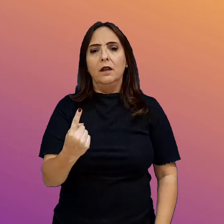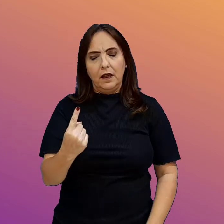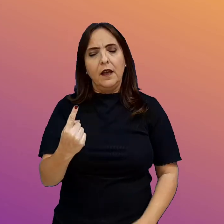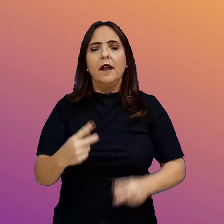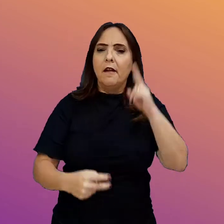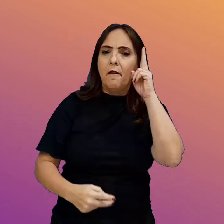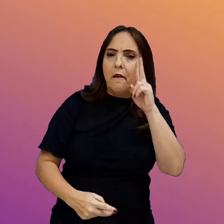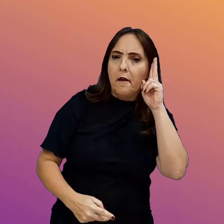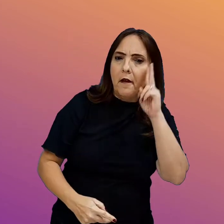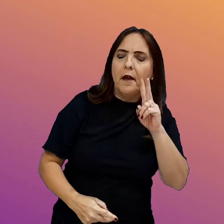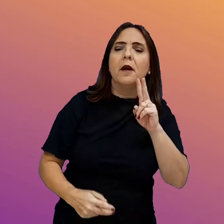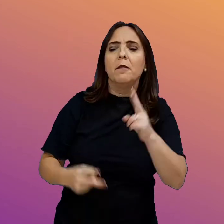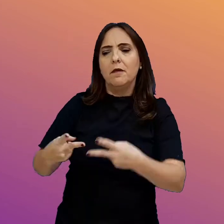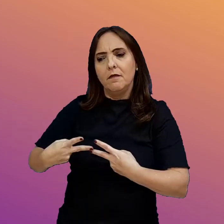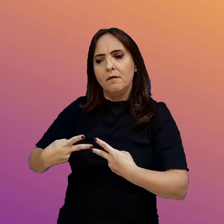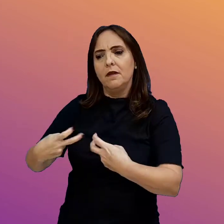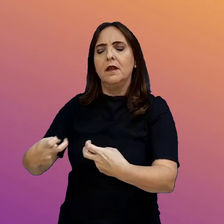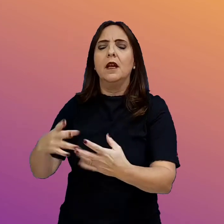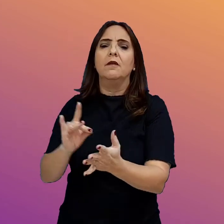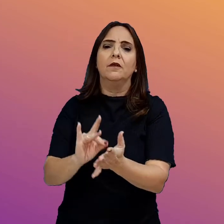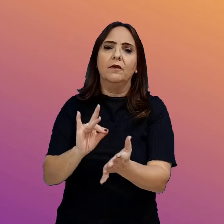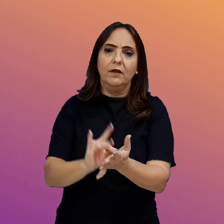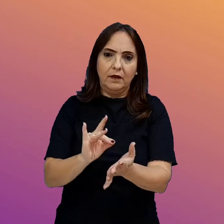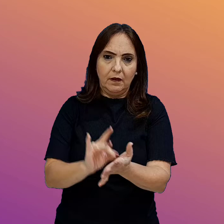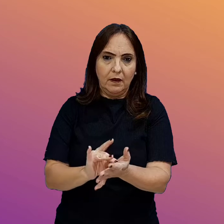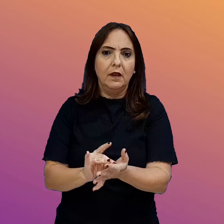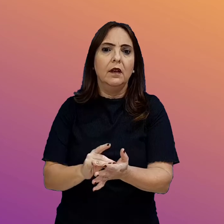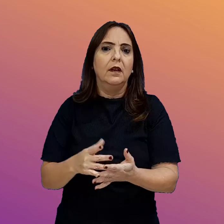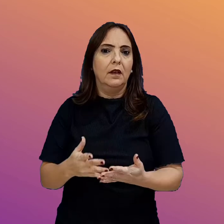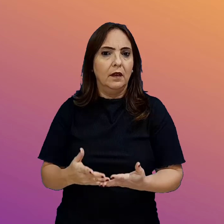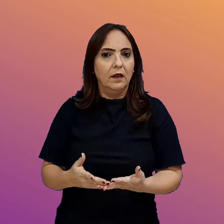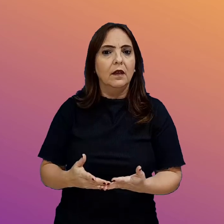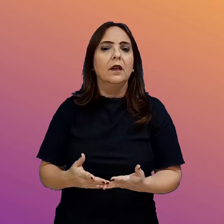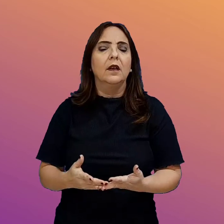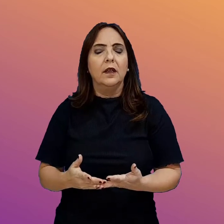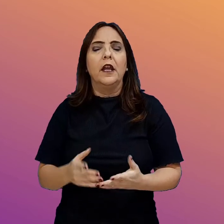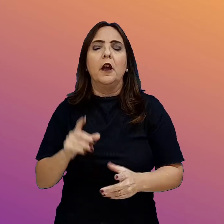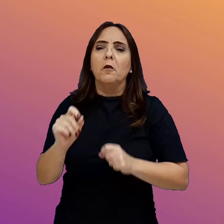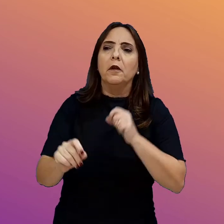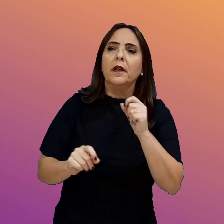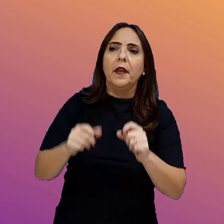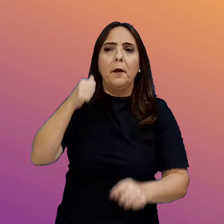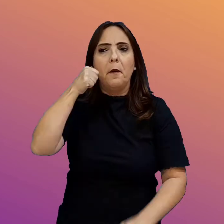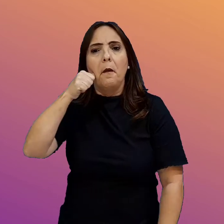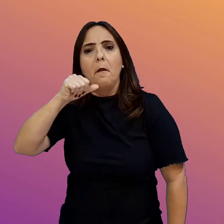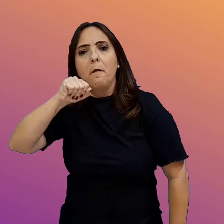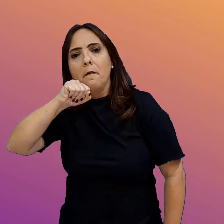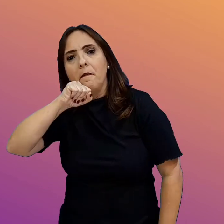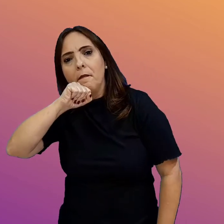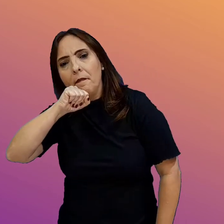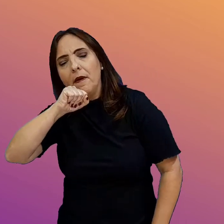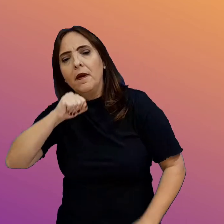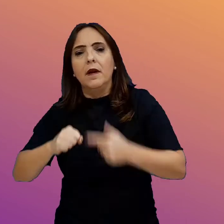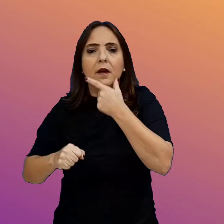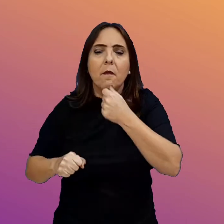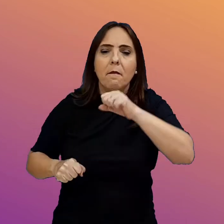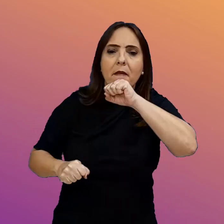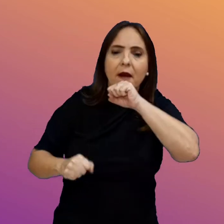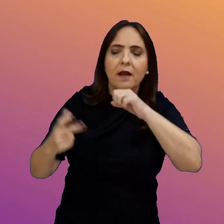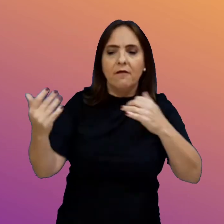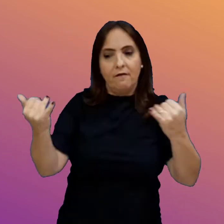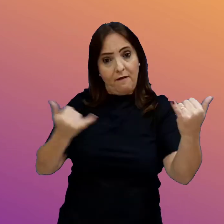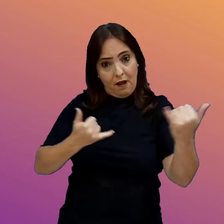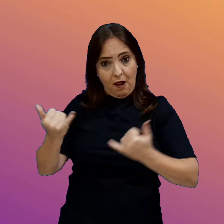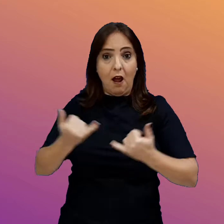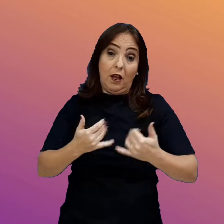relembram isso e aí percebem, aqui está uma situação que meu pai e minha mãe falaram, eu tenho que evitar isso. E assim vai. É